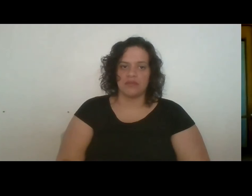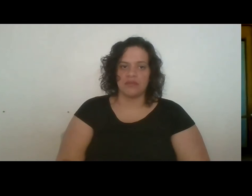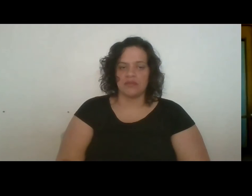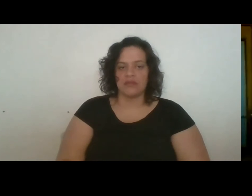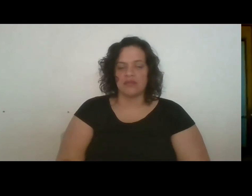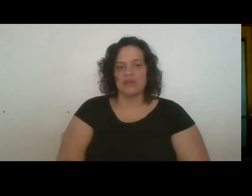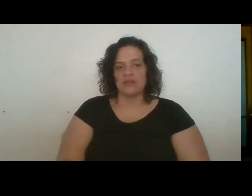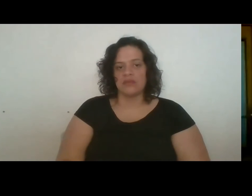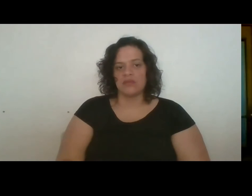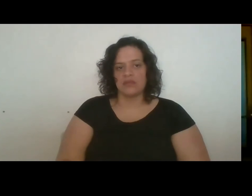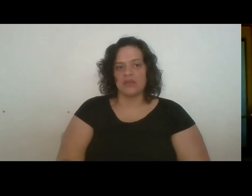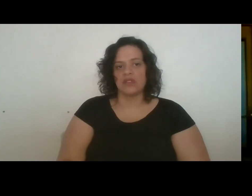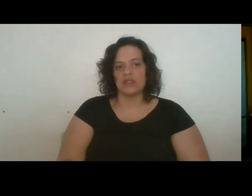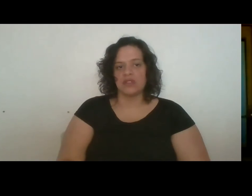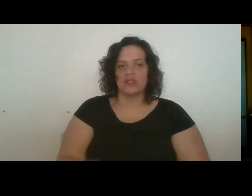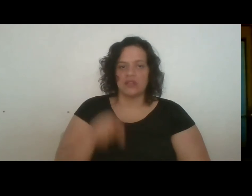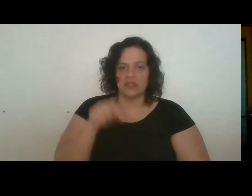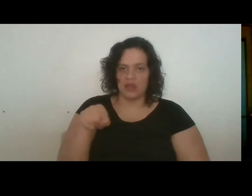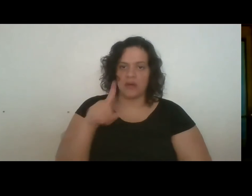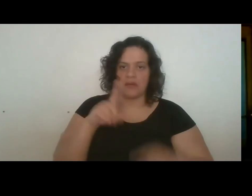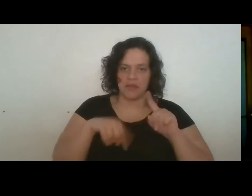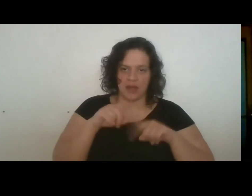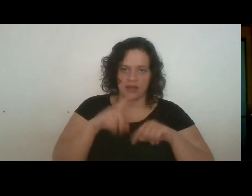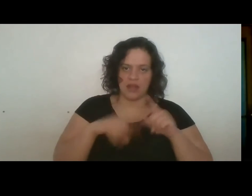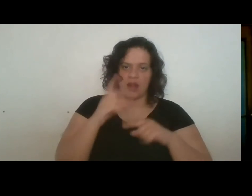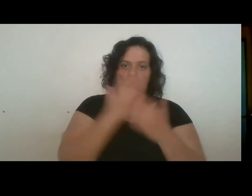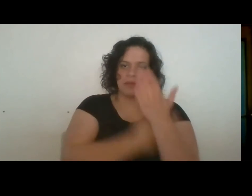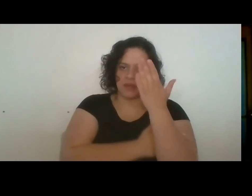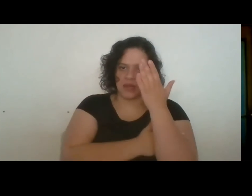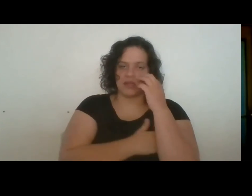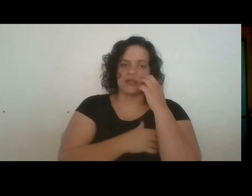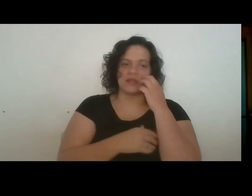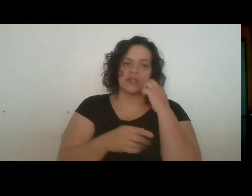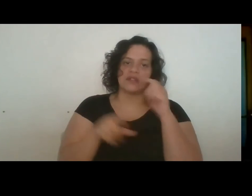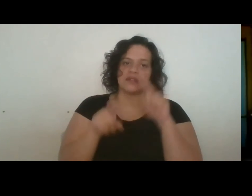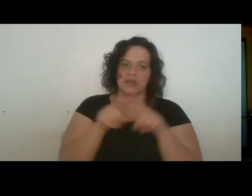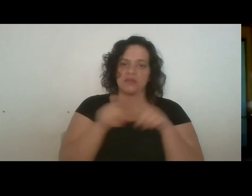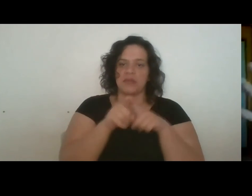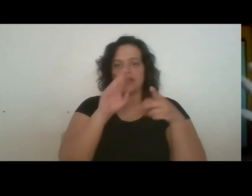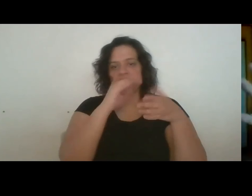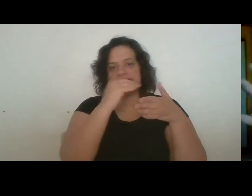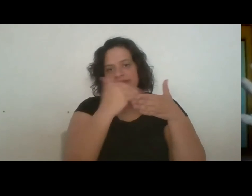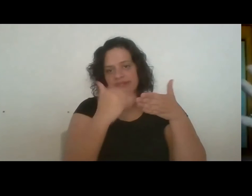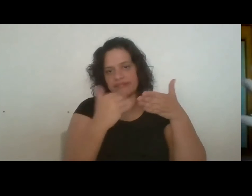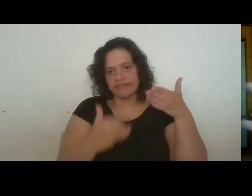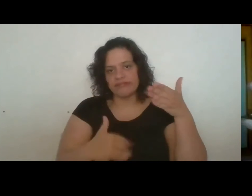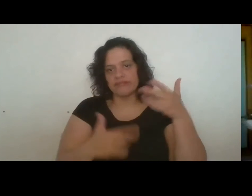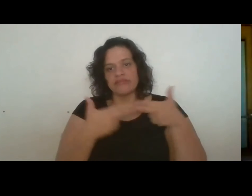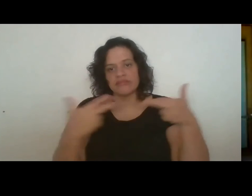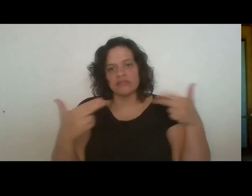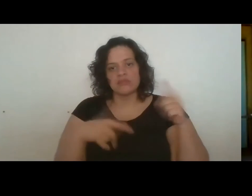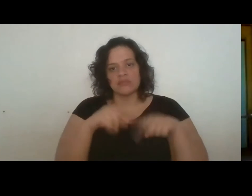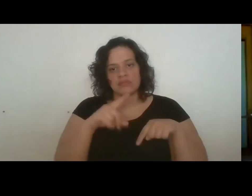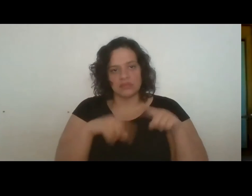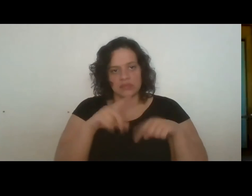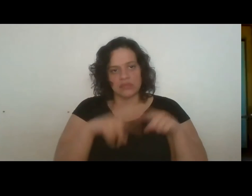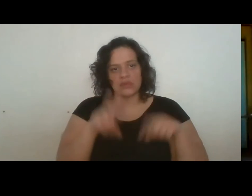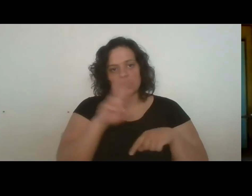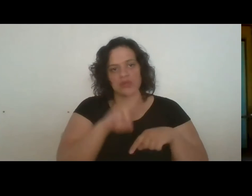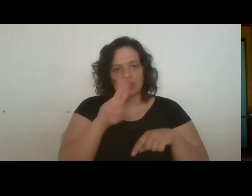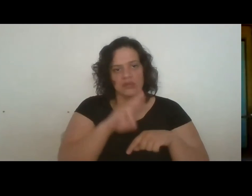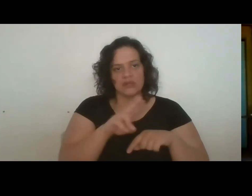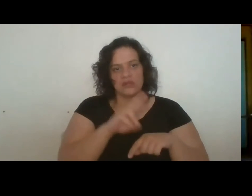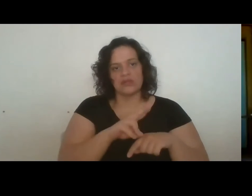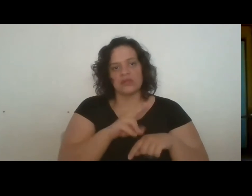colocar nesse material na pasta também uma lista dos materiais que seriam usados para um cenário hipotético. Então